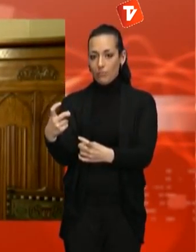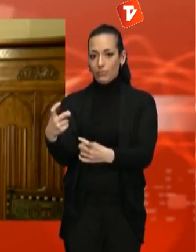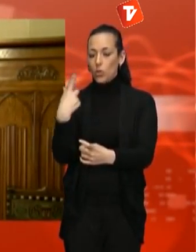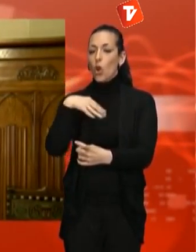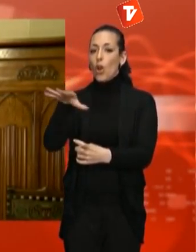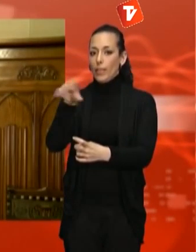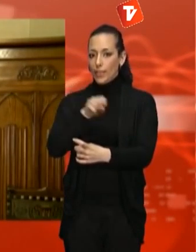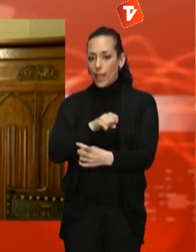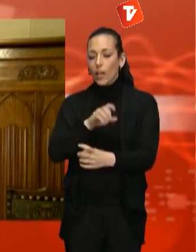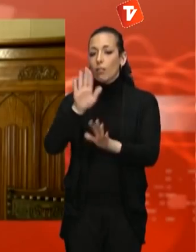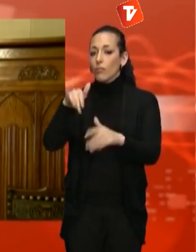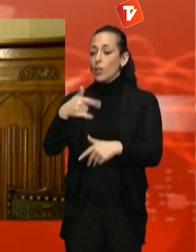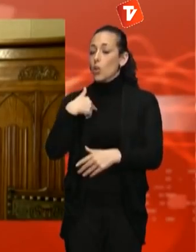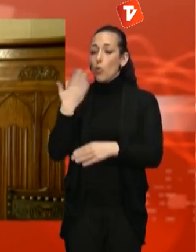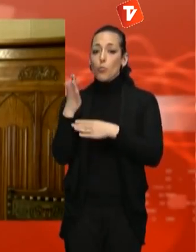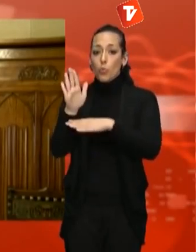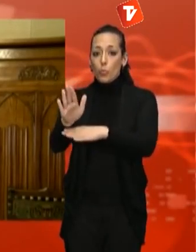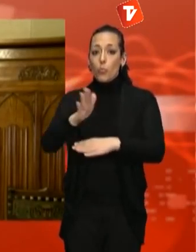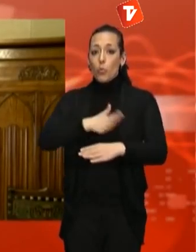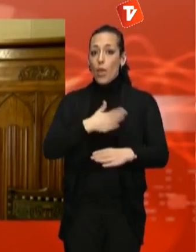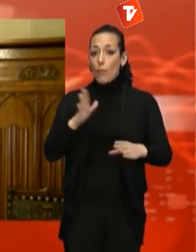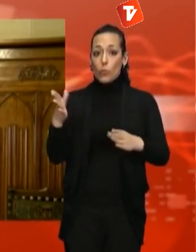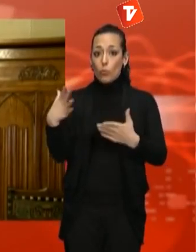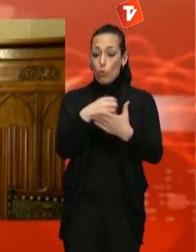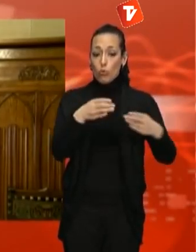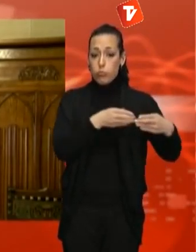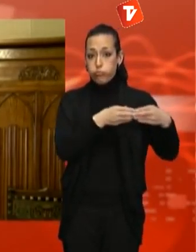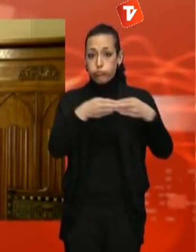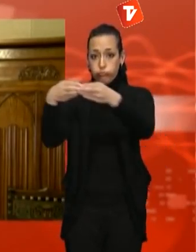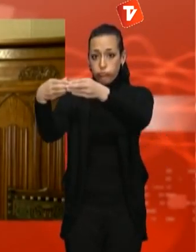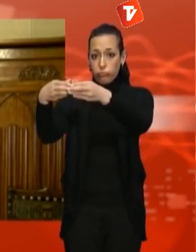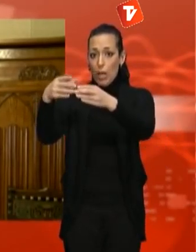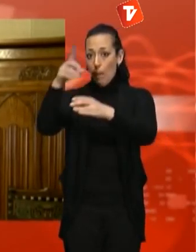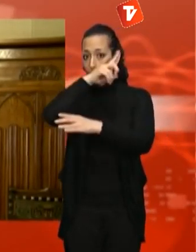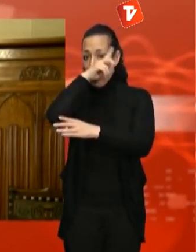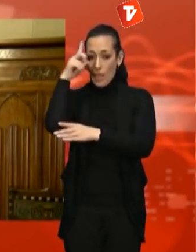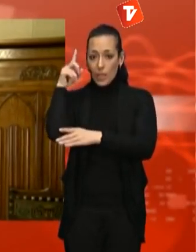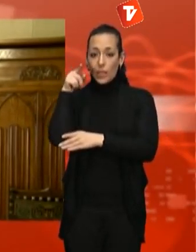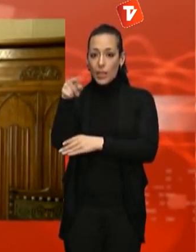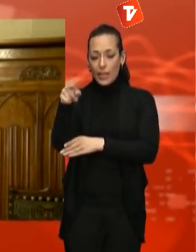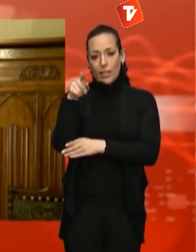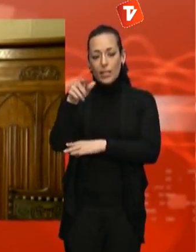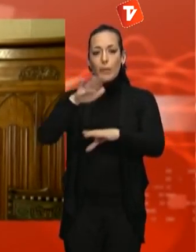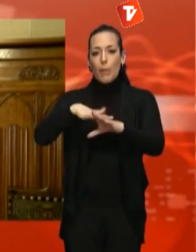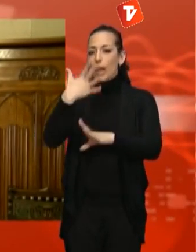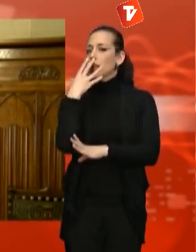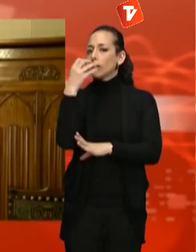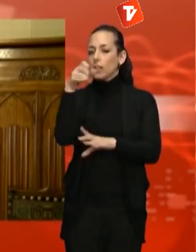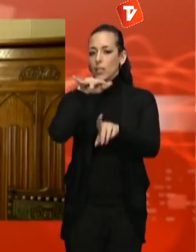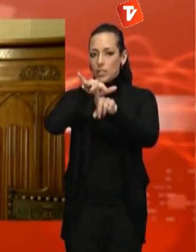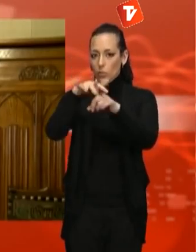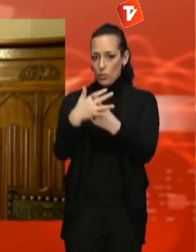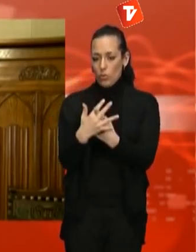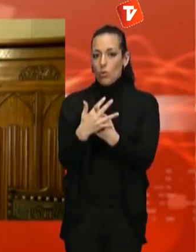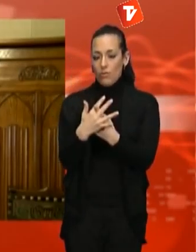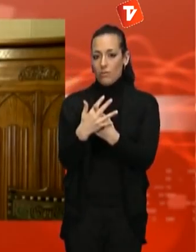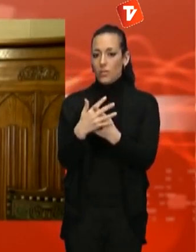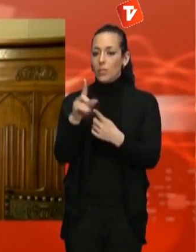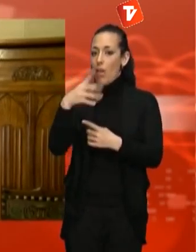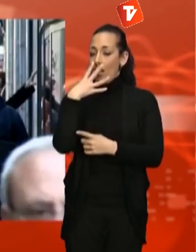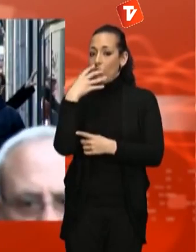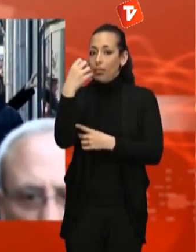Madrid entenguin que el fet que no paguin la Generalitat això acaba perjudicant la gent que estem en el territori, que estem vivint molt a prop al patiment de